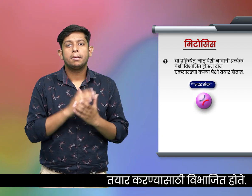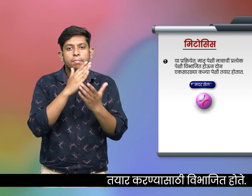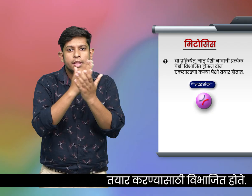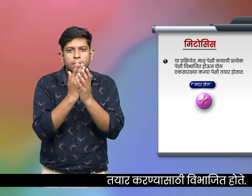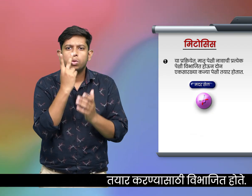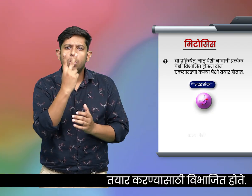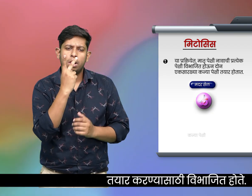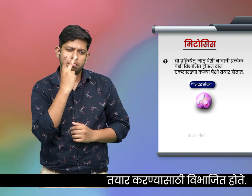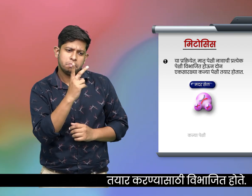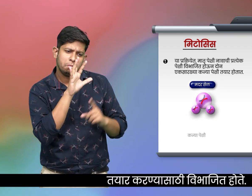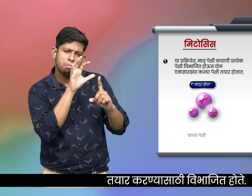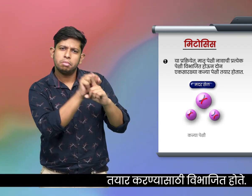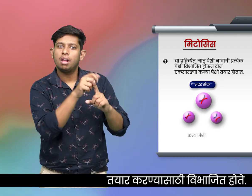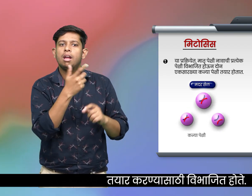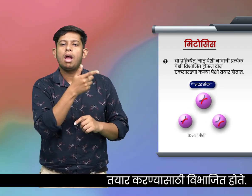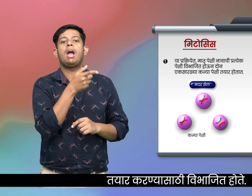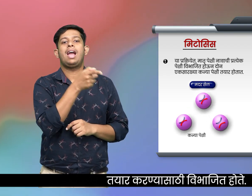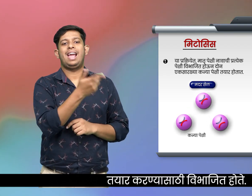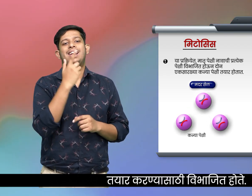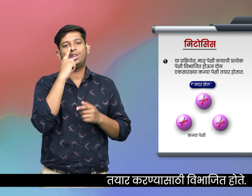कन्या पेशी तयार करण्यासाठी विभाजित होते.